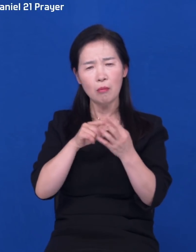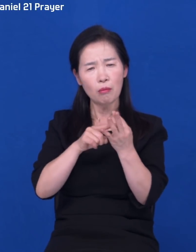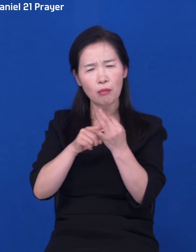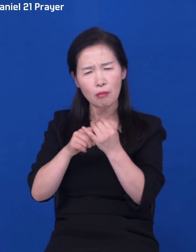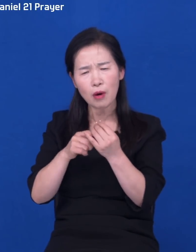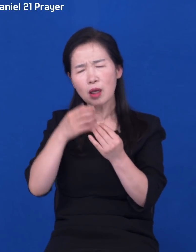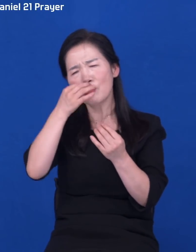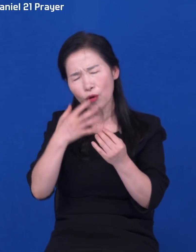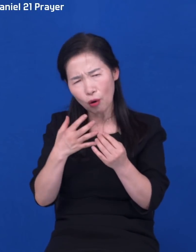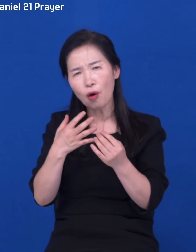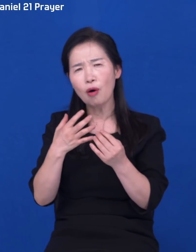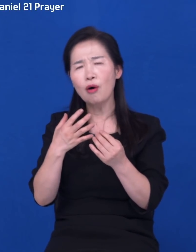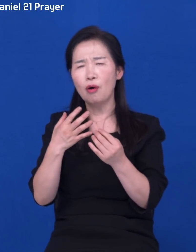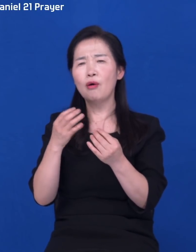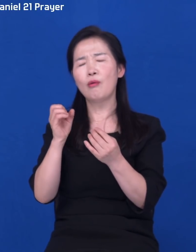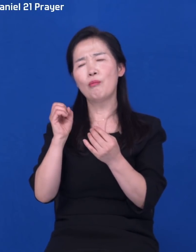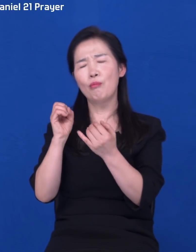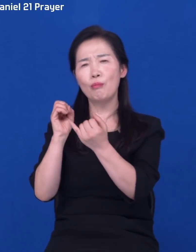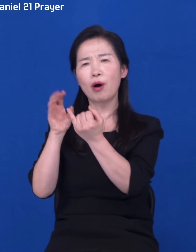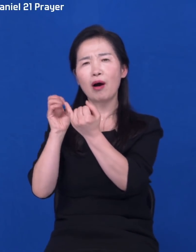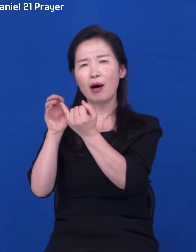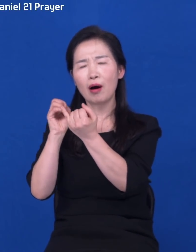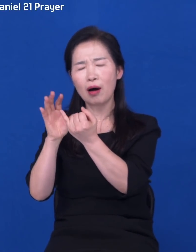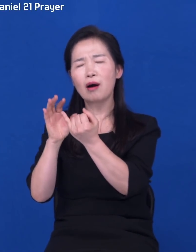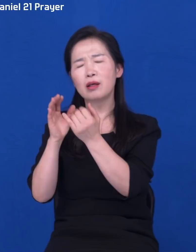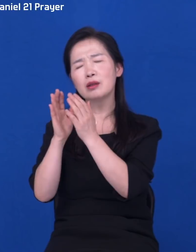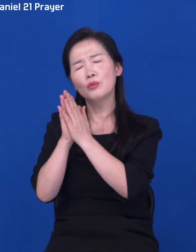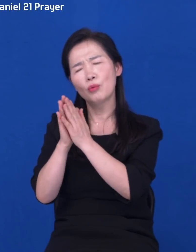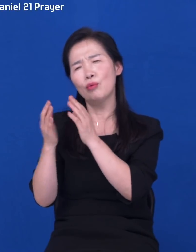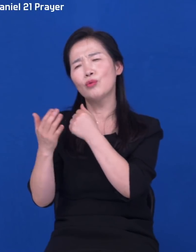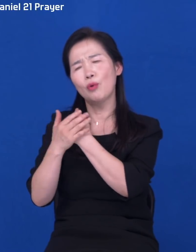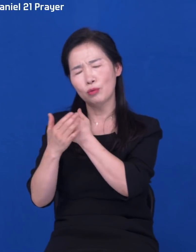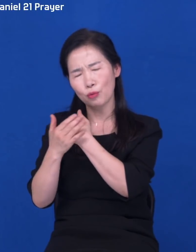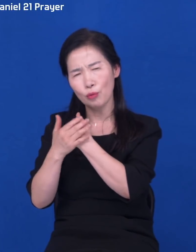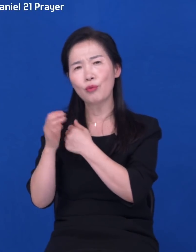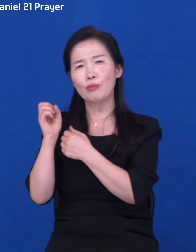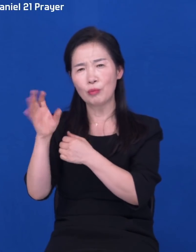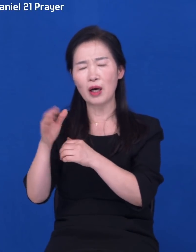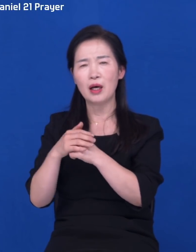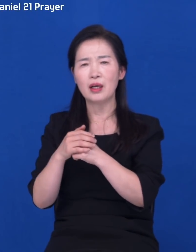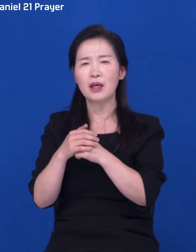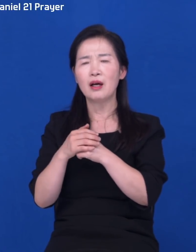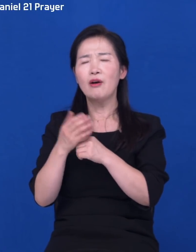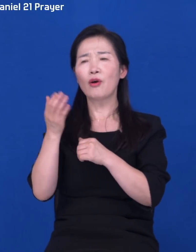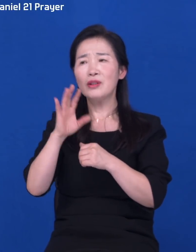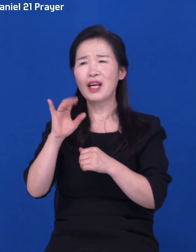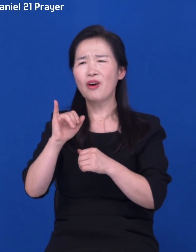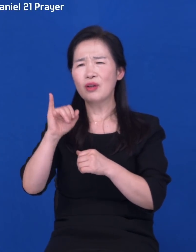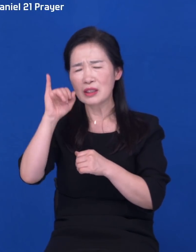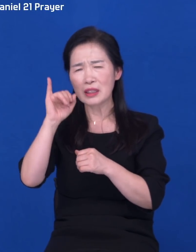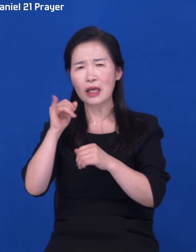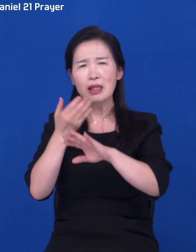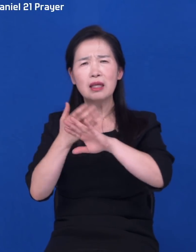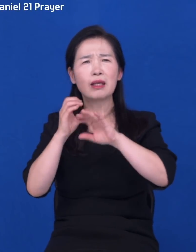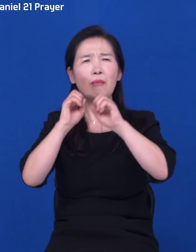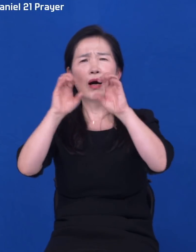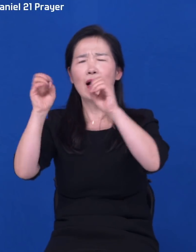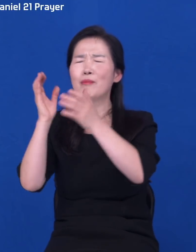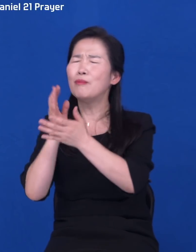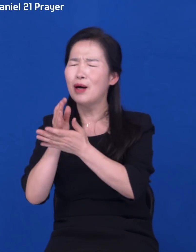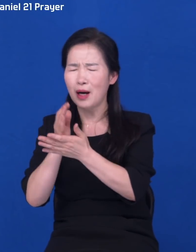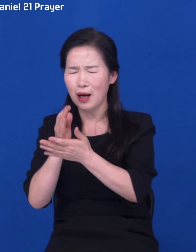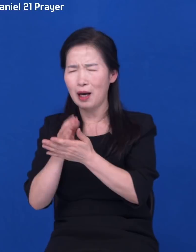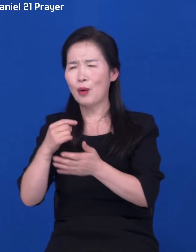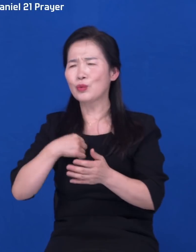이러면서 다 부탁했더니 언니가 꼭 기도할게 했는데 언니 근데 절대 얘기하지 말고 혼자 기도해 있는데 이 언니가 다음날